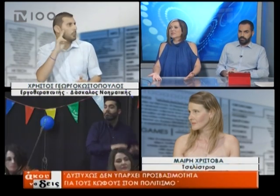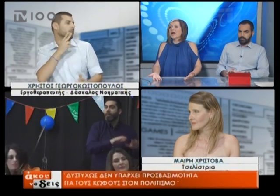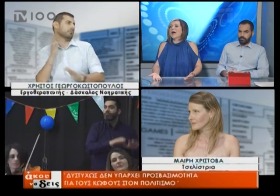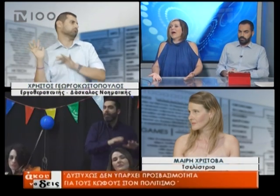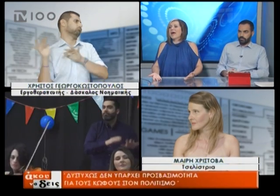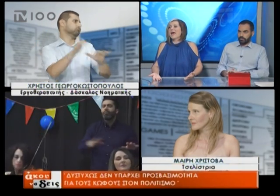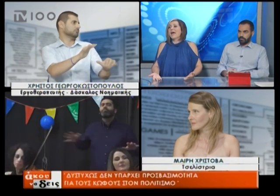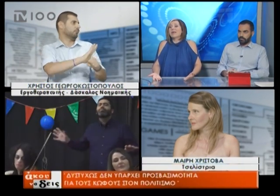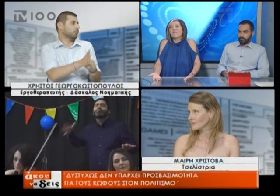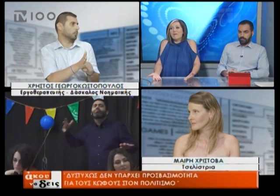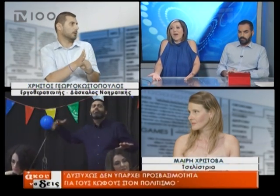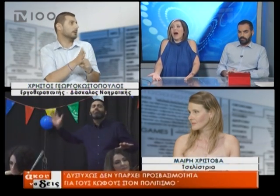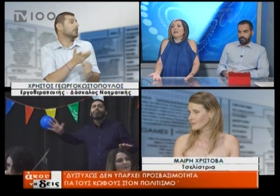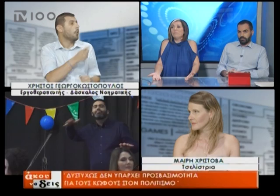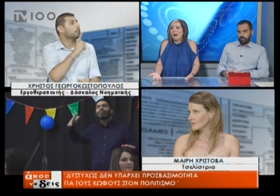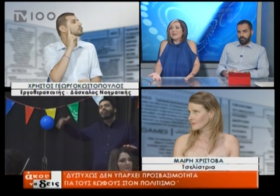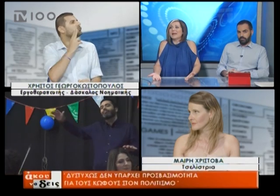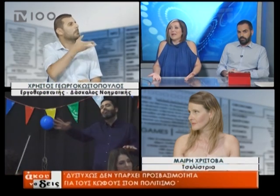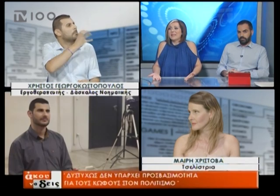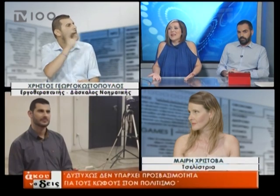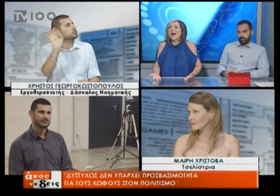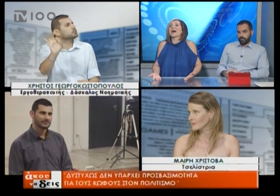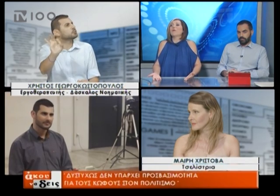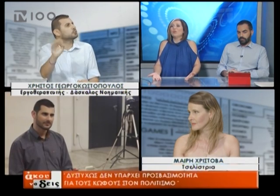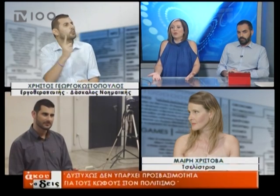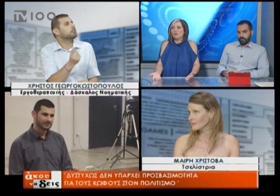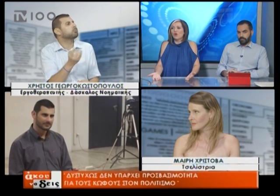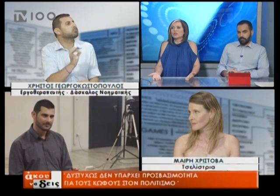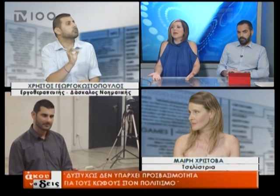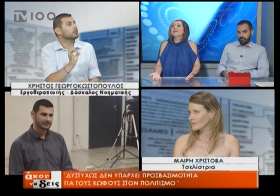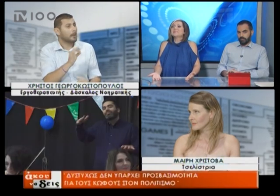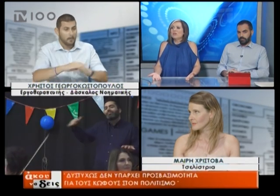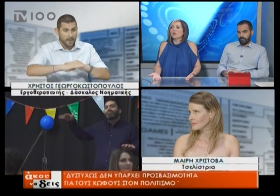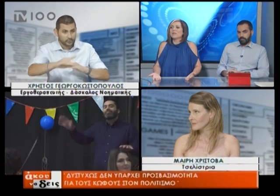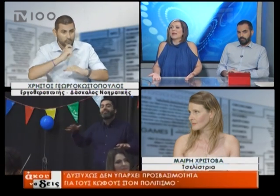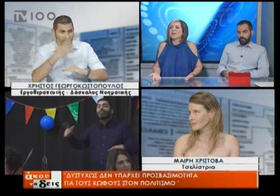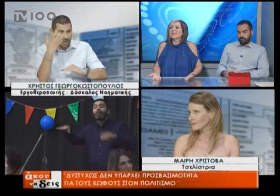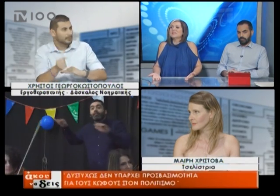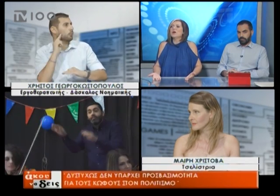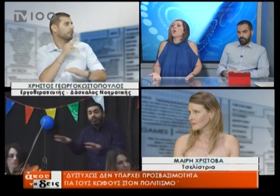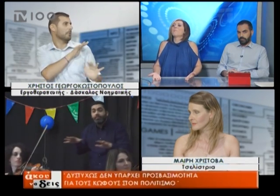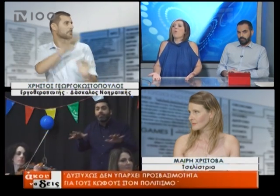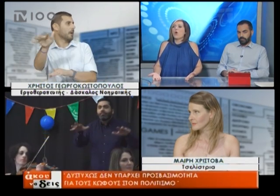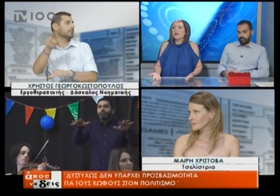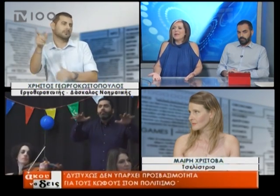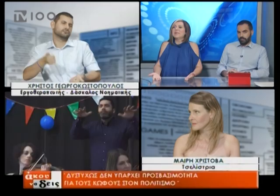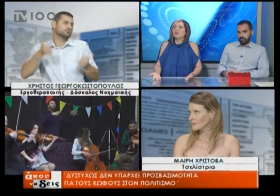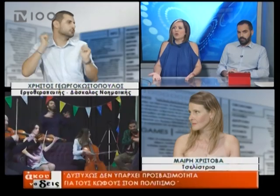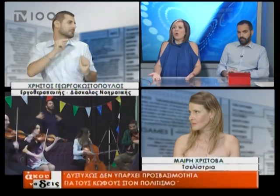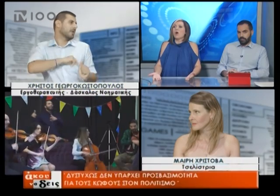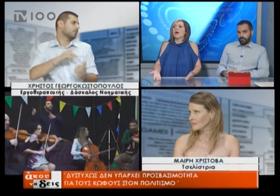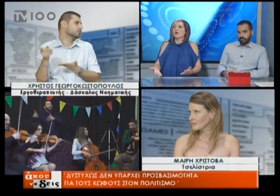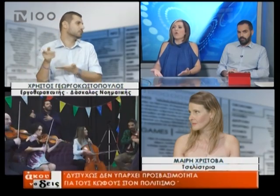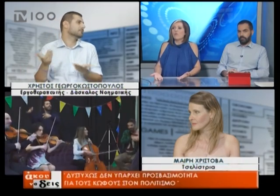υποχρεώσεις. Και βέβαια, αν υπάρχει ιδέα κάποιου ιδιώτη, σίγουρα θα κερδίσει πολύ